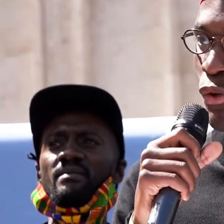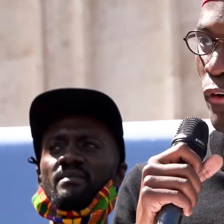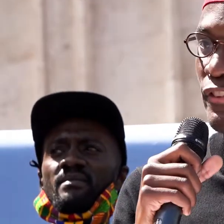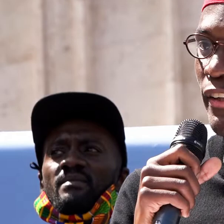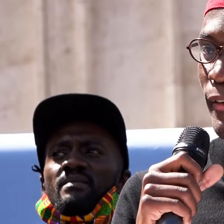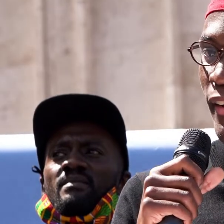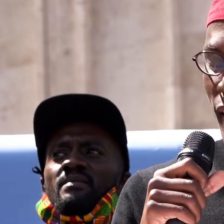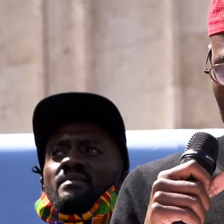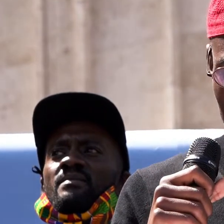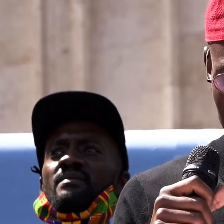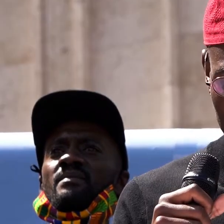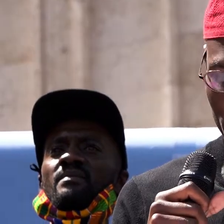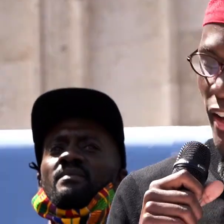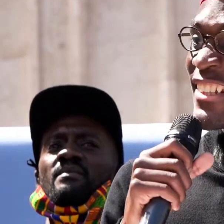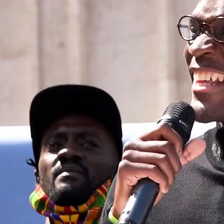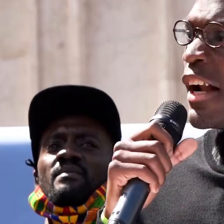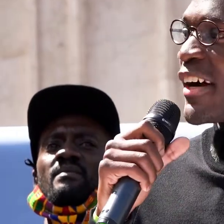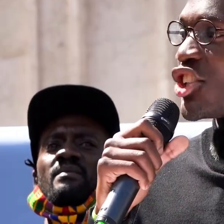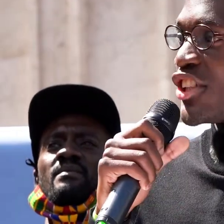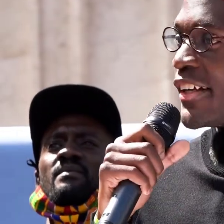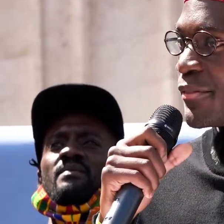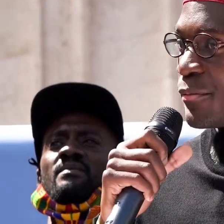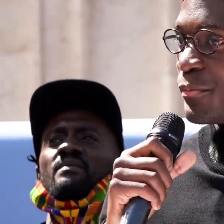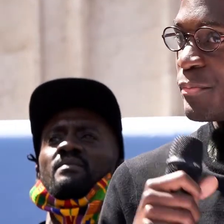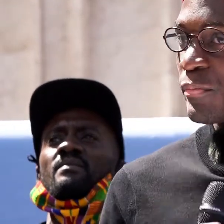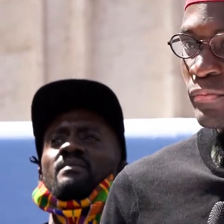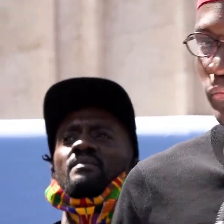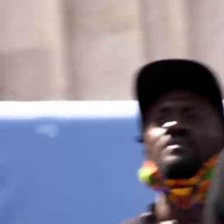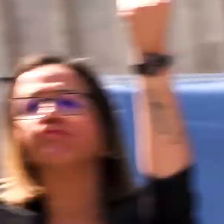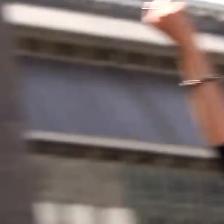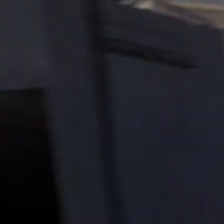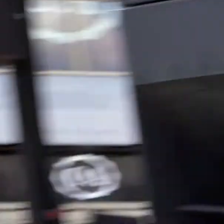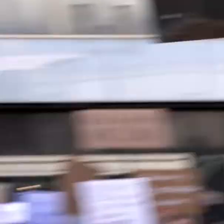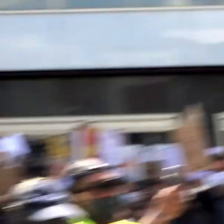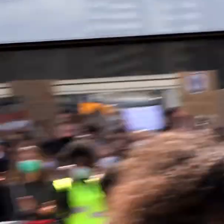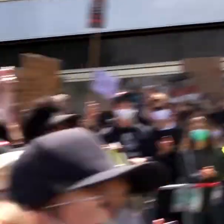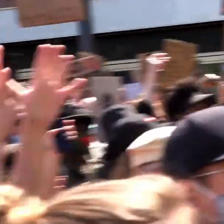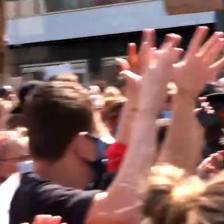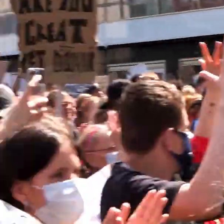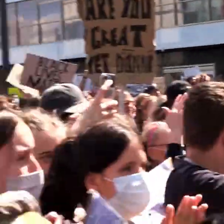unsere Zukunft selber gestalten.